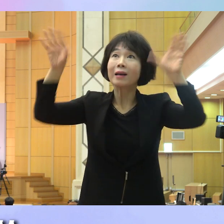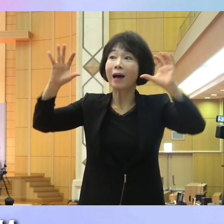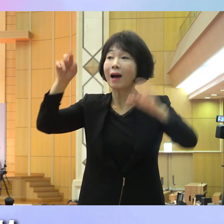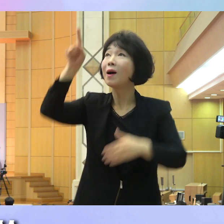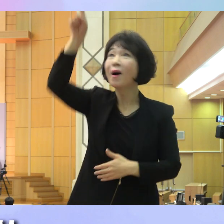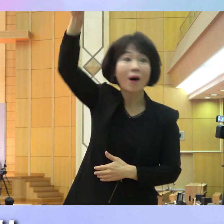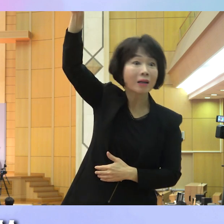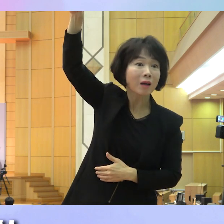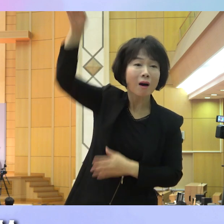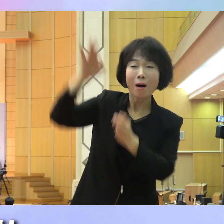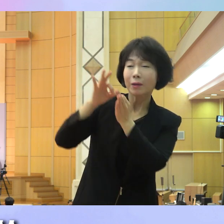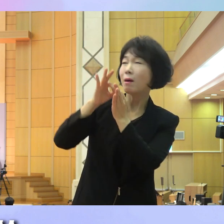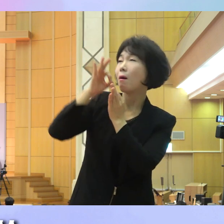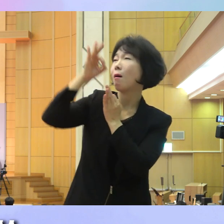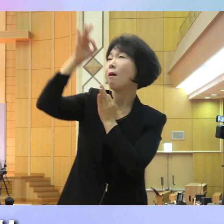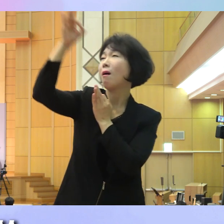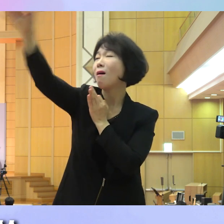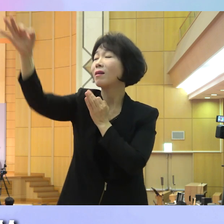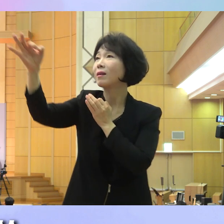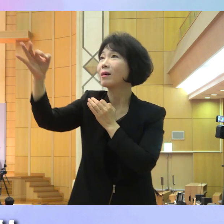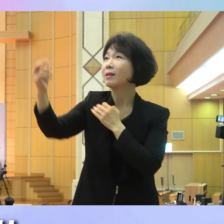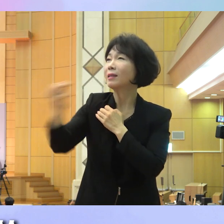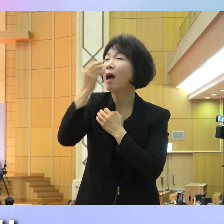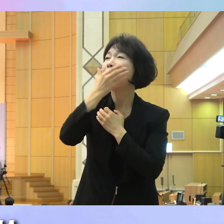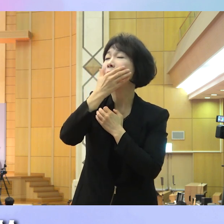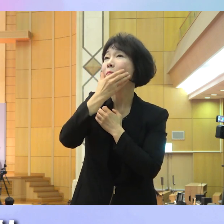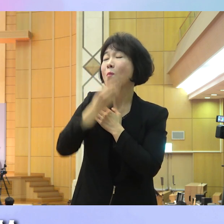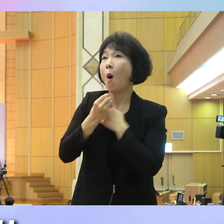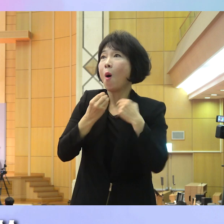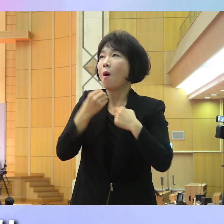영원히 복락을 누린다라고 하는 것을